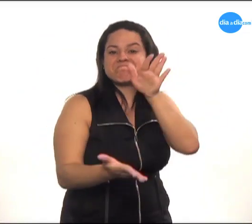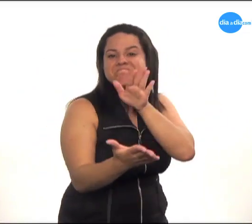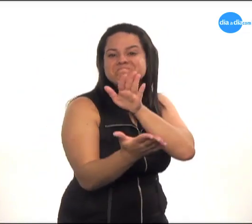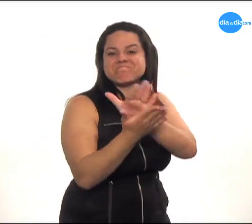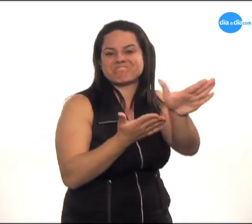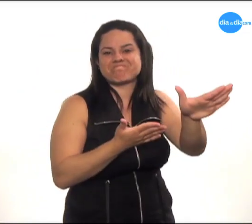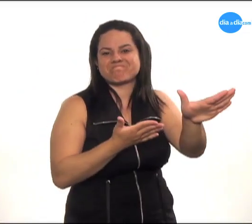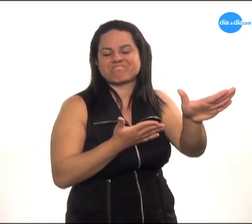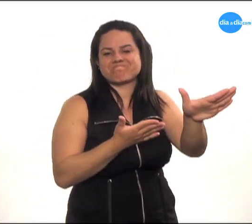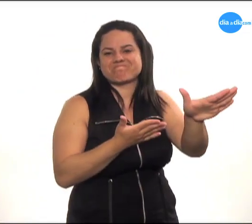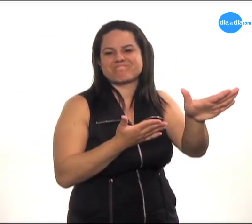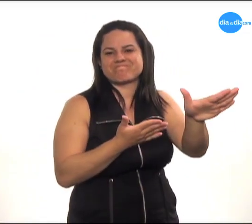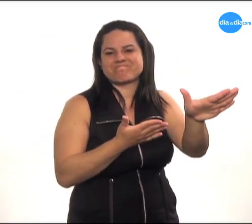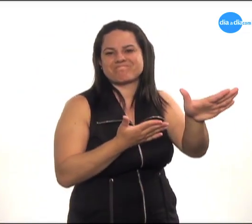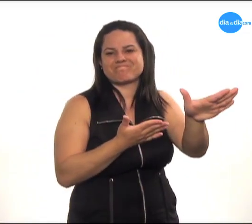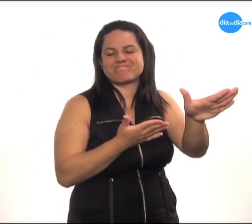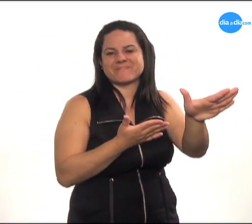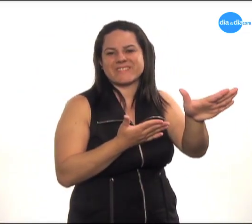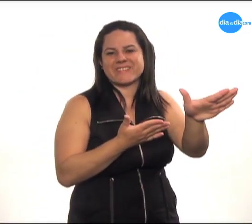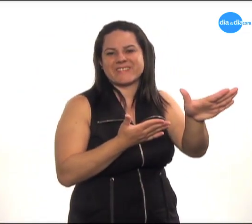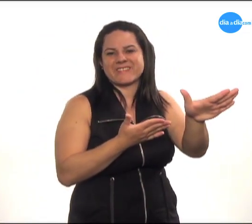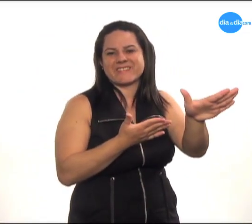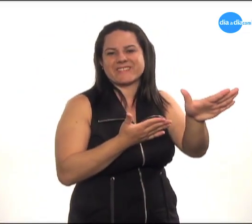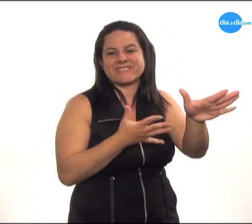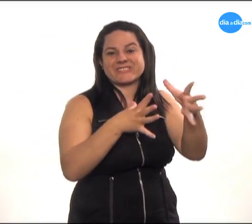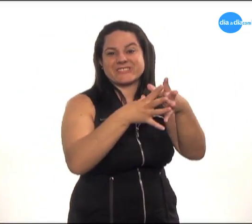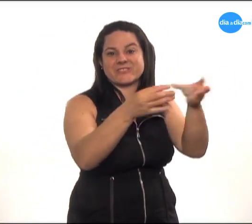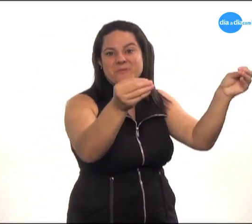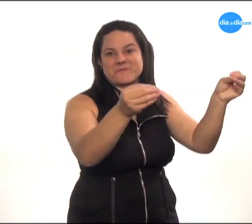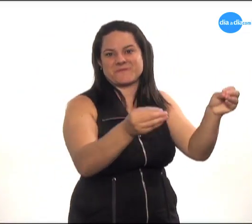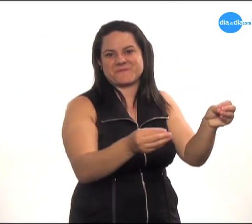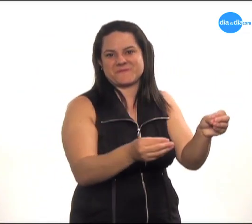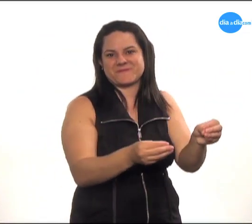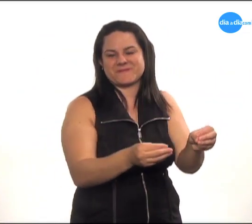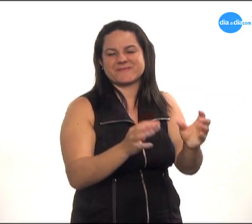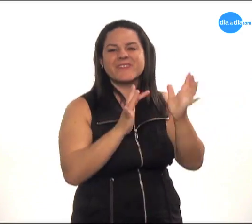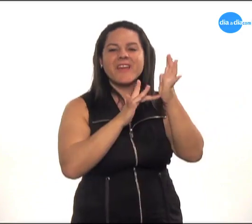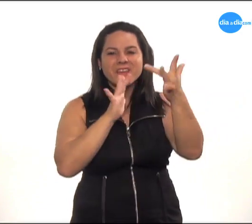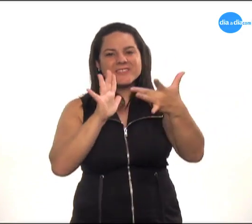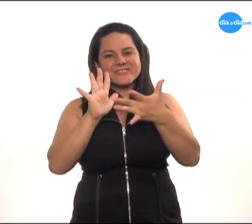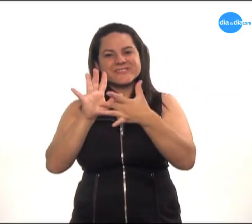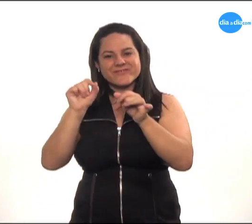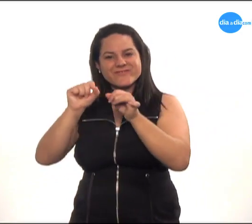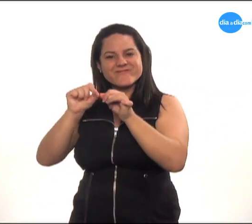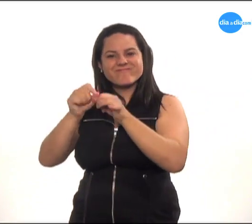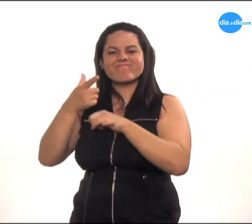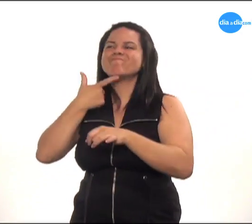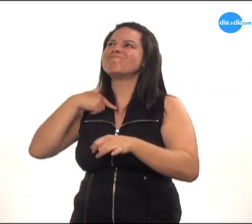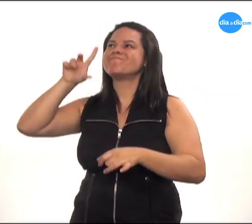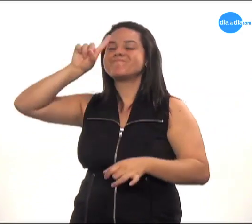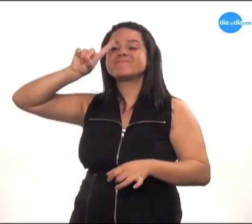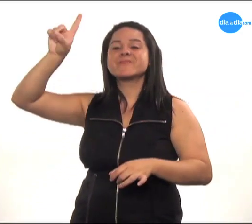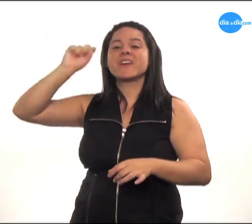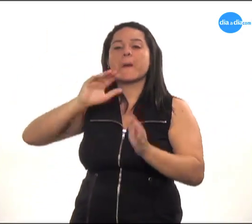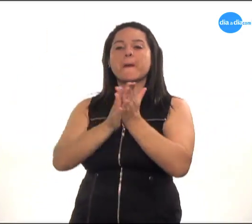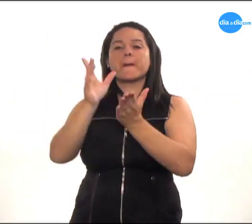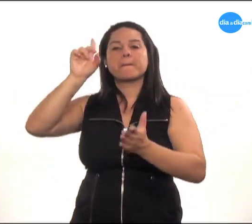Santo. E aí vem um verso que eu acho tremendo. Quando Jesus cumpriu o propósito de Deus, a Bíblia diz